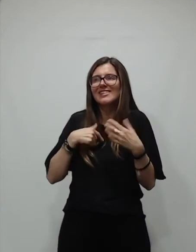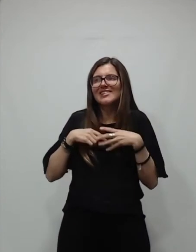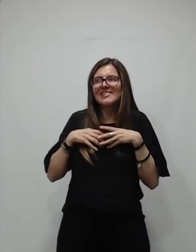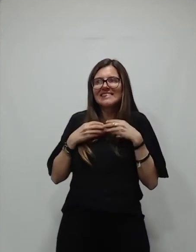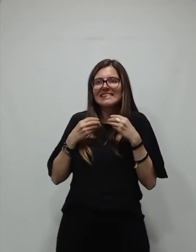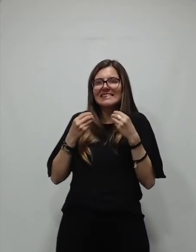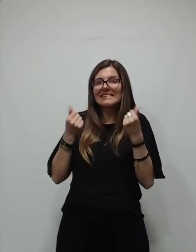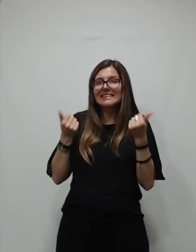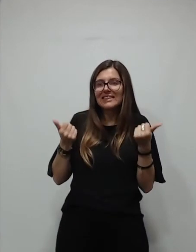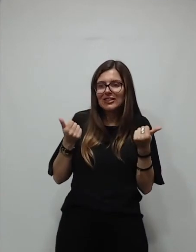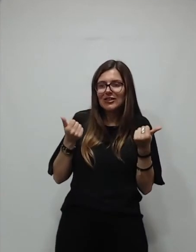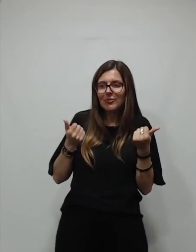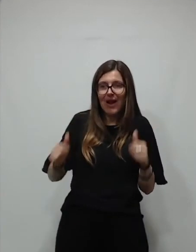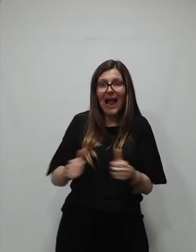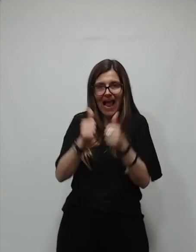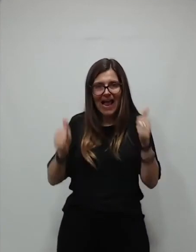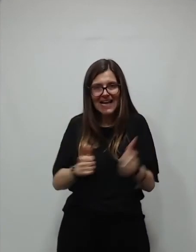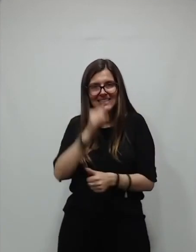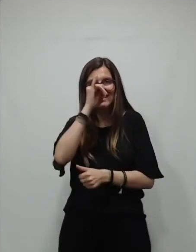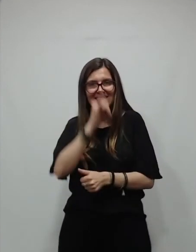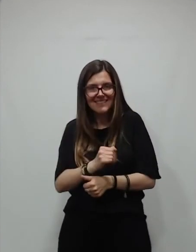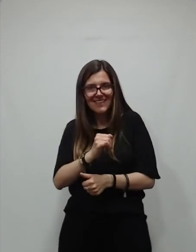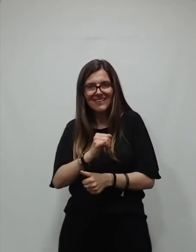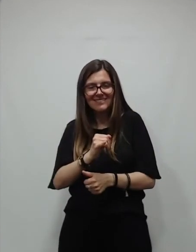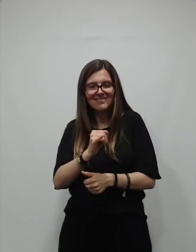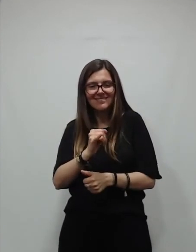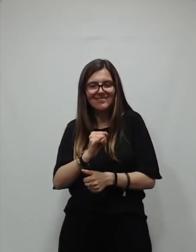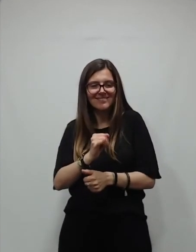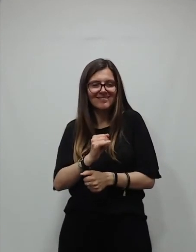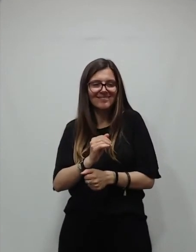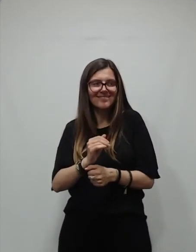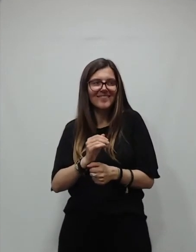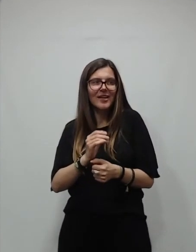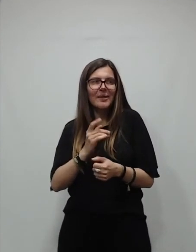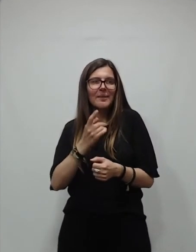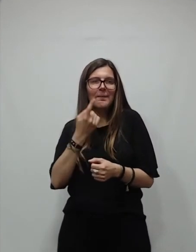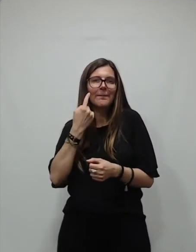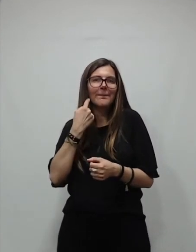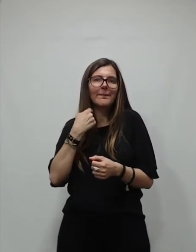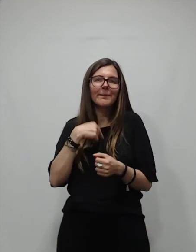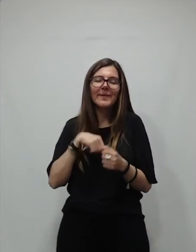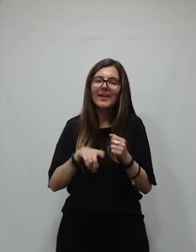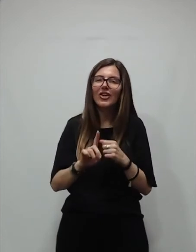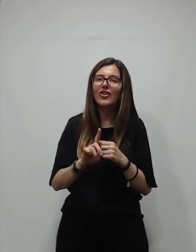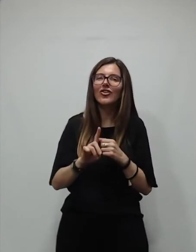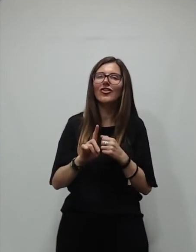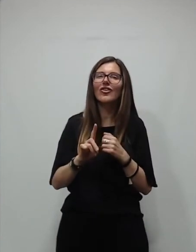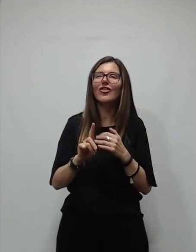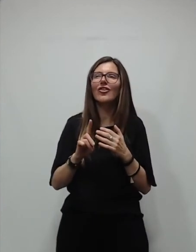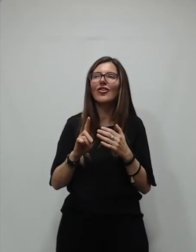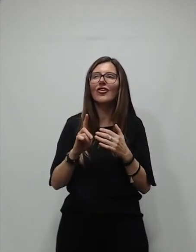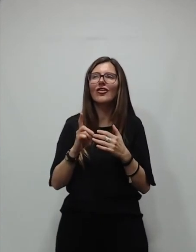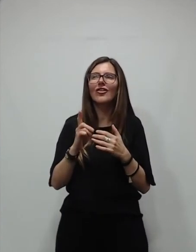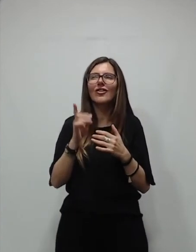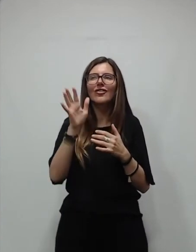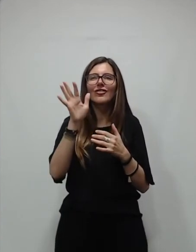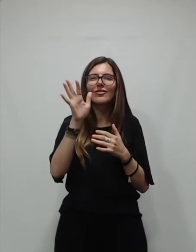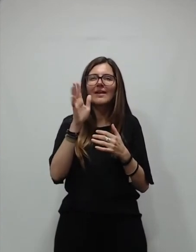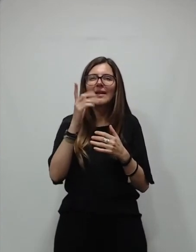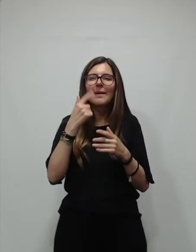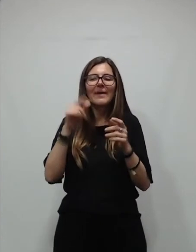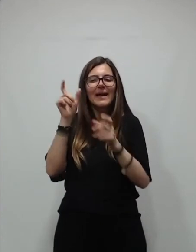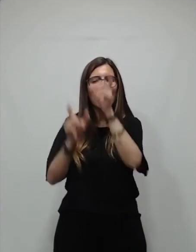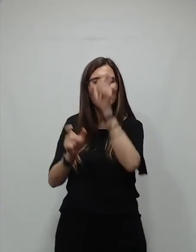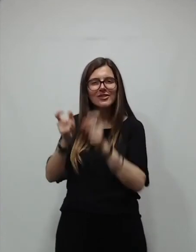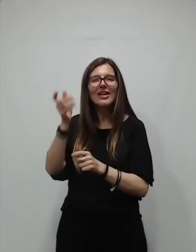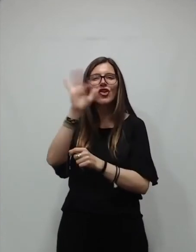un tejido que sostiene, pero que es muy de la cotidiana de quien está allí viviendo,